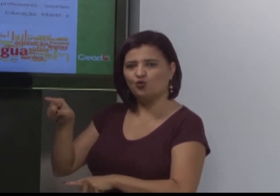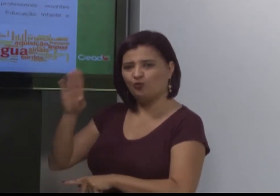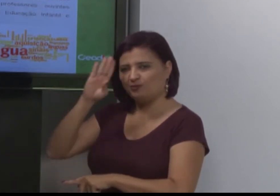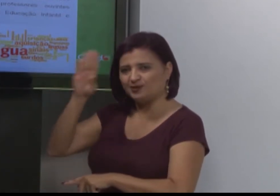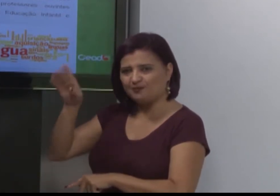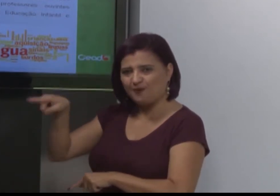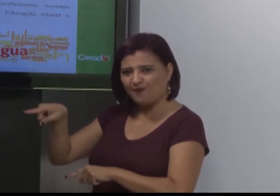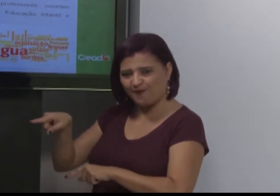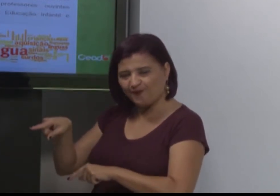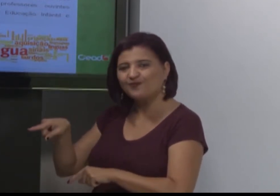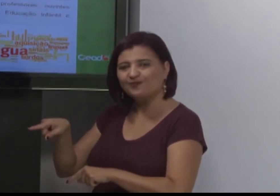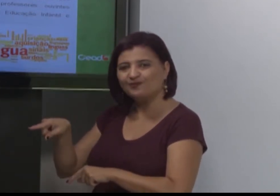na sala de aula,